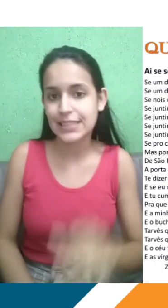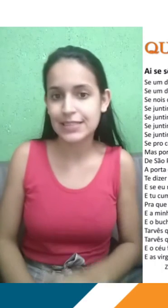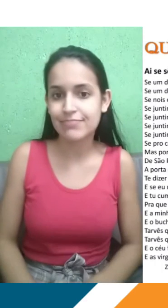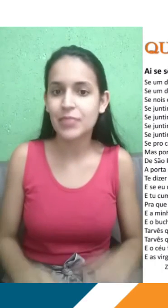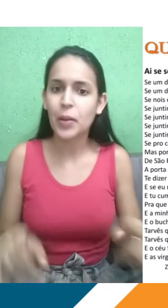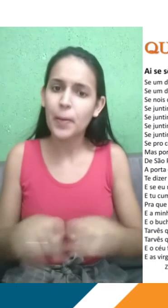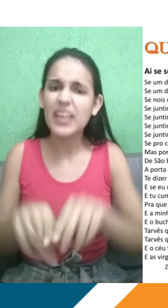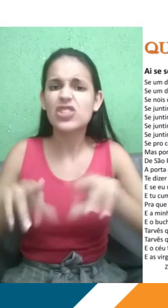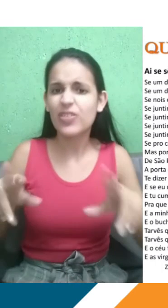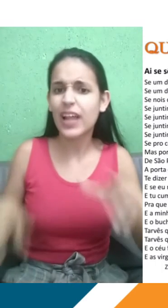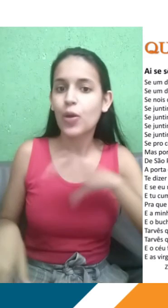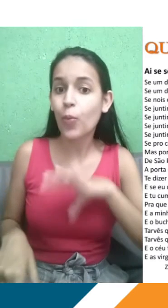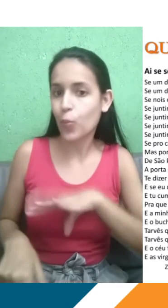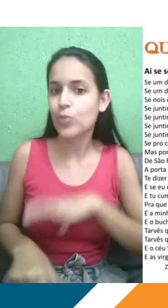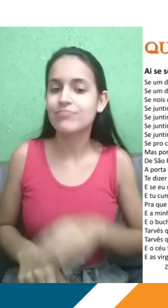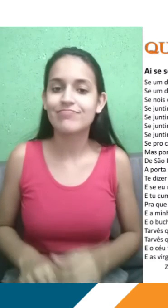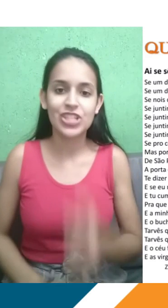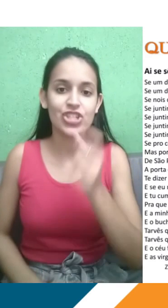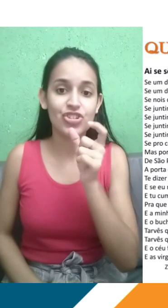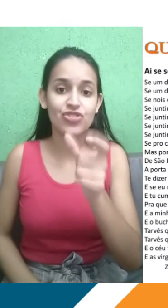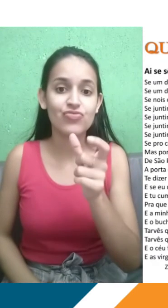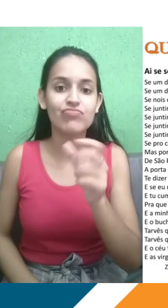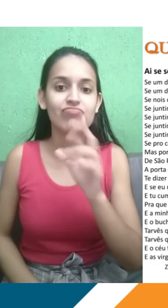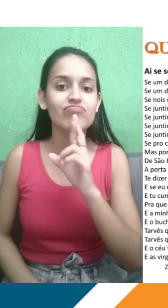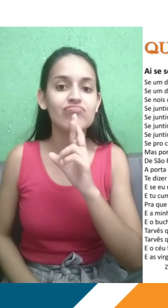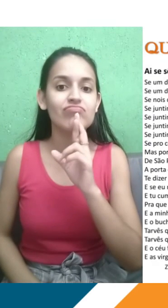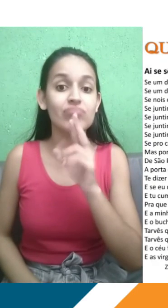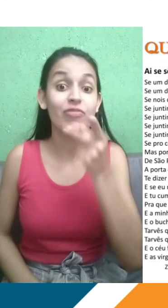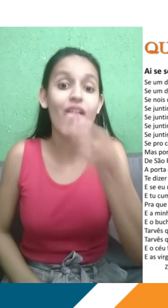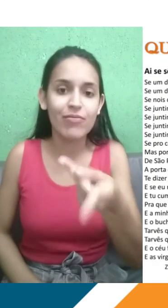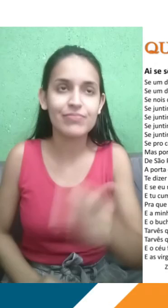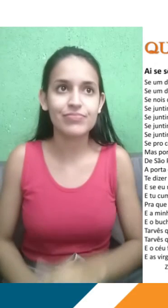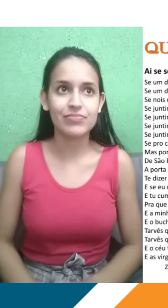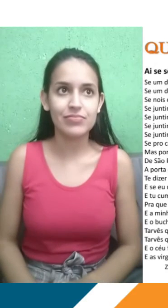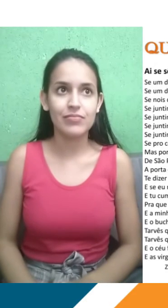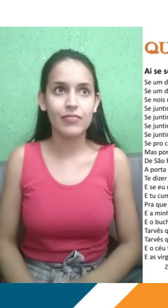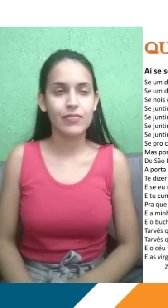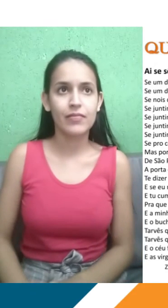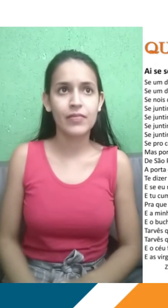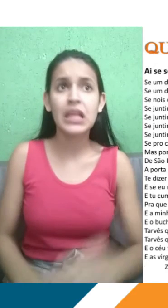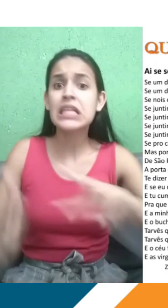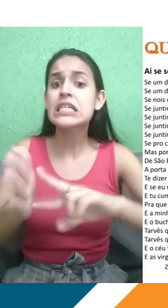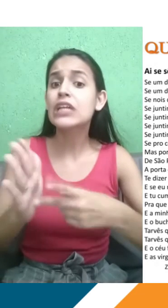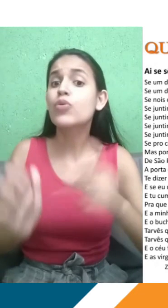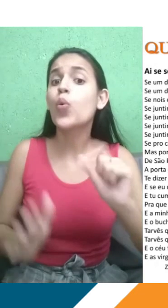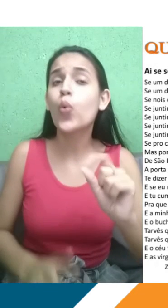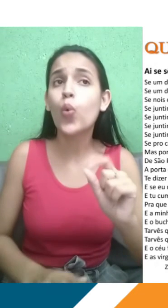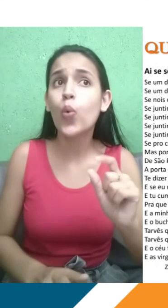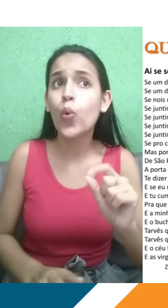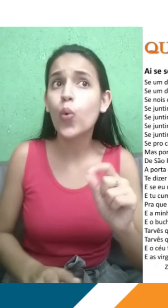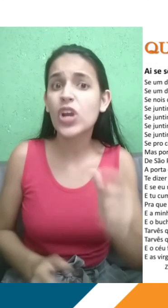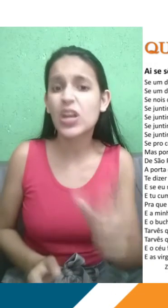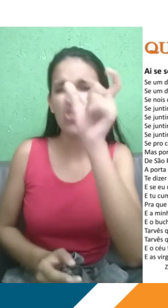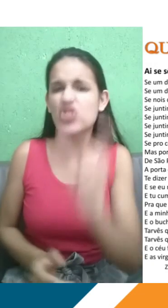estruturas linguísticas inovadoras. O poema Ai-se de Zé da Luz é um exemplo de poesia da literatura de